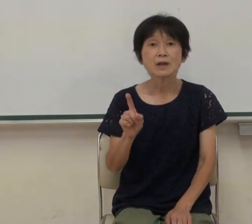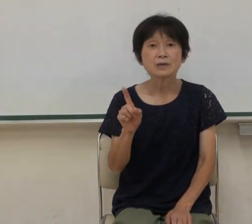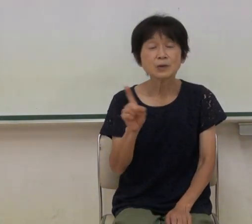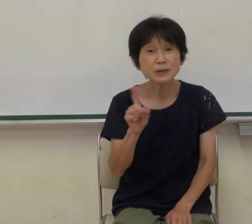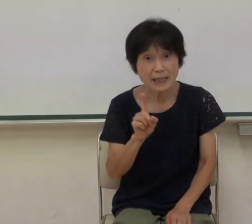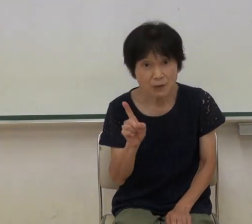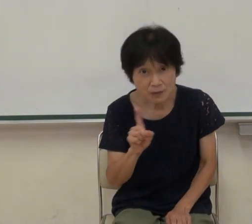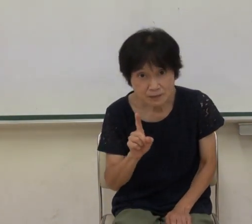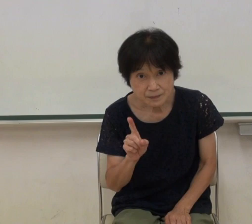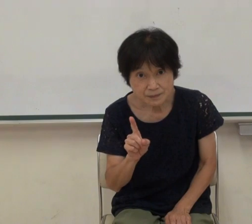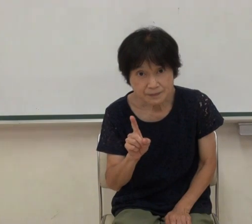どうしたの？